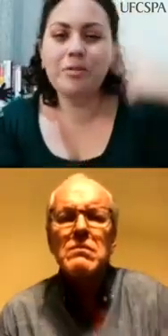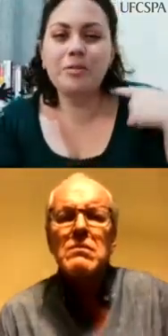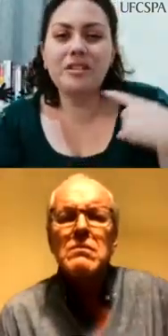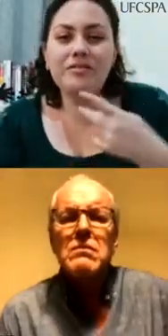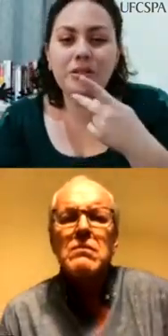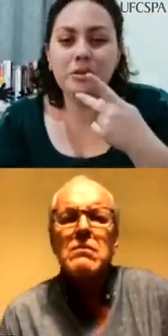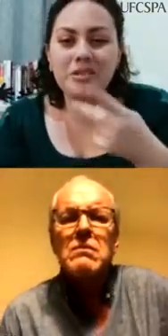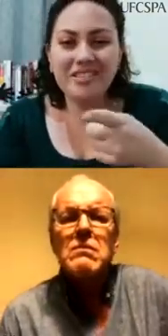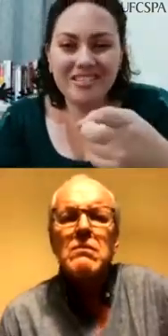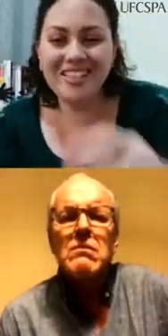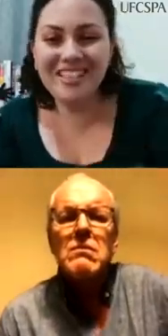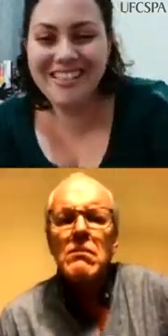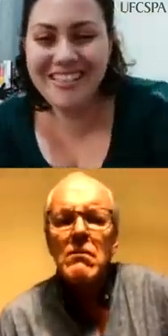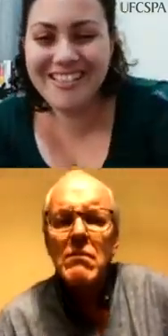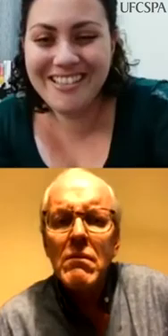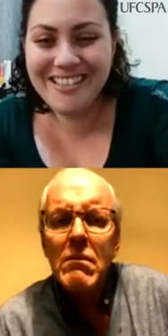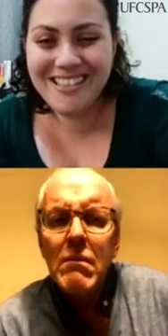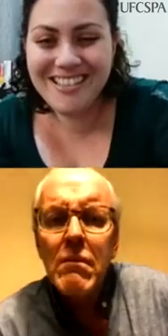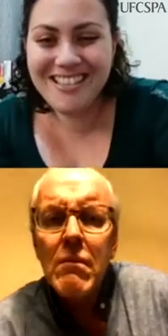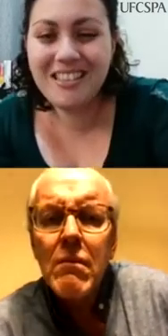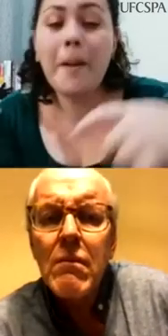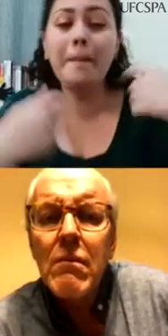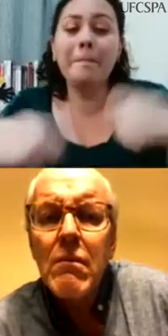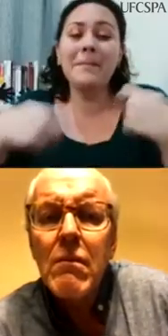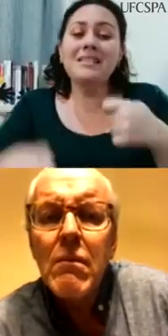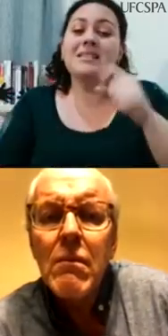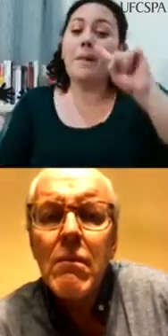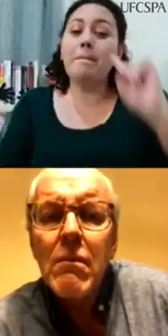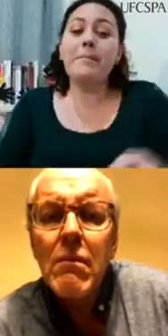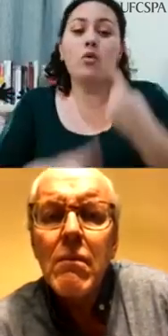A Pamela falou.